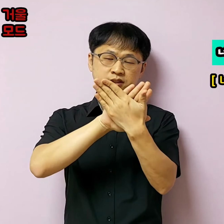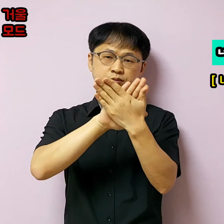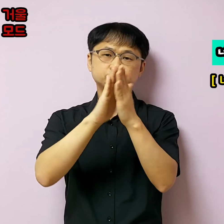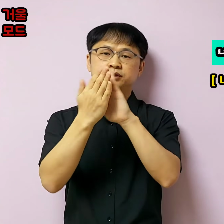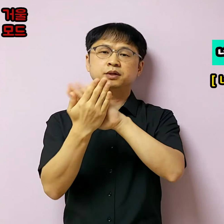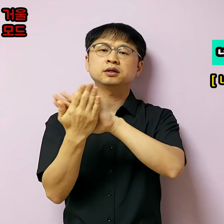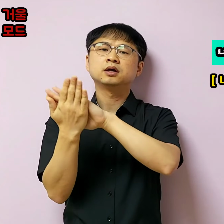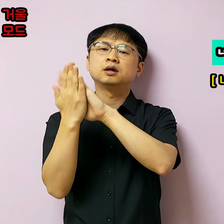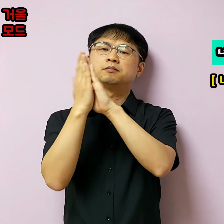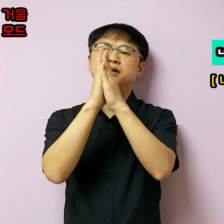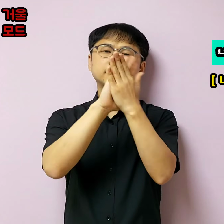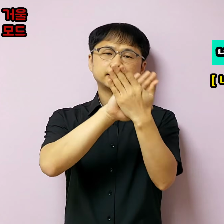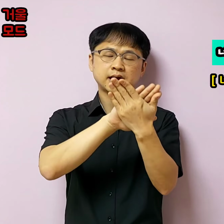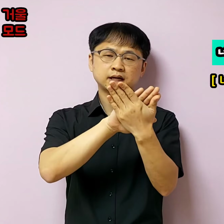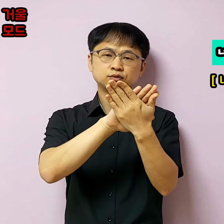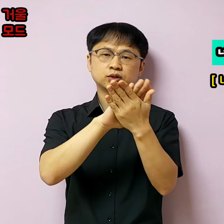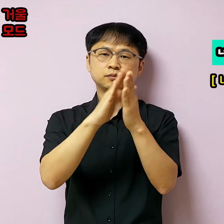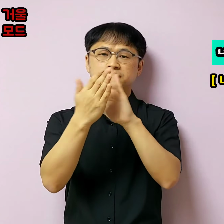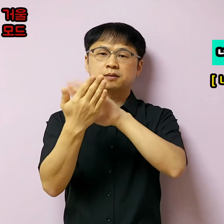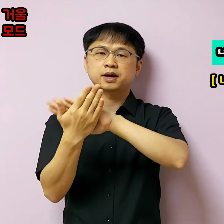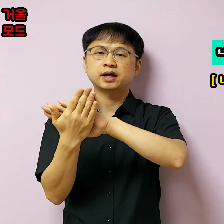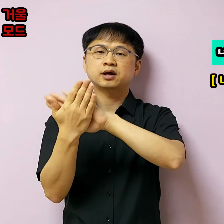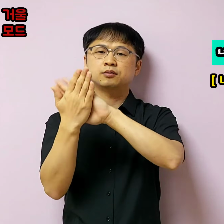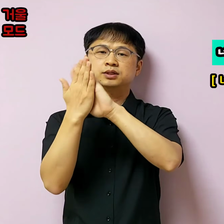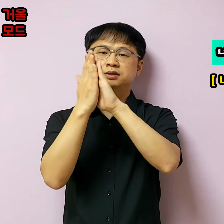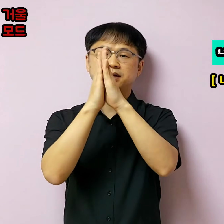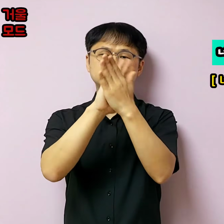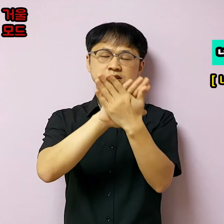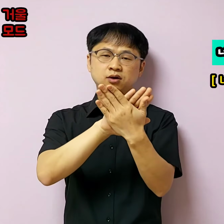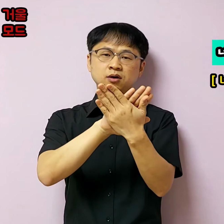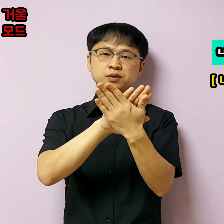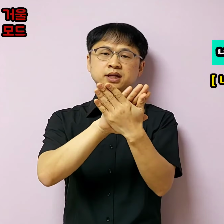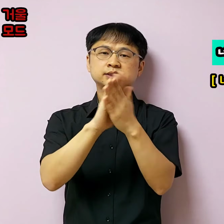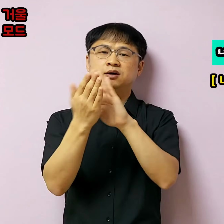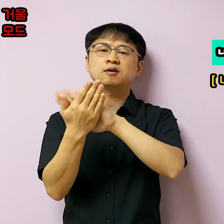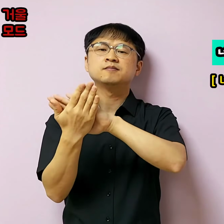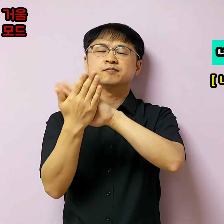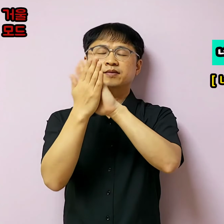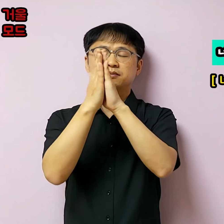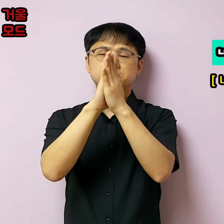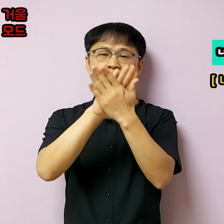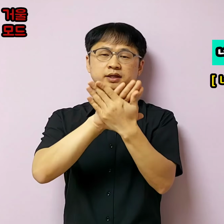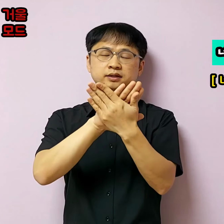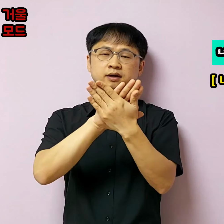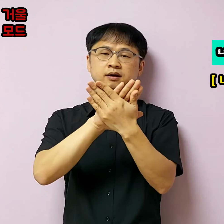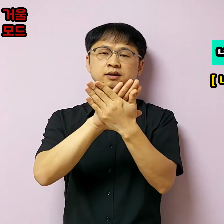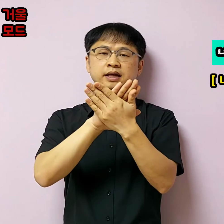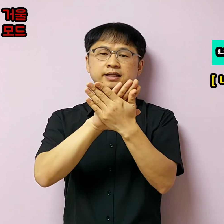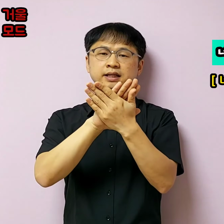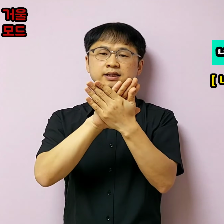뒤집어 주시면 변하다 라는 수어가 됩니다. 방향과 위치가 바뀌죠. 변하죠. 변해 있던